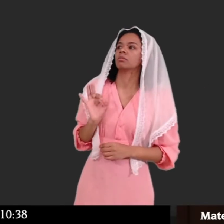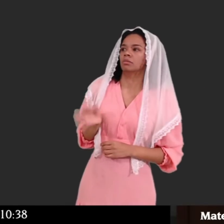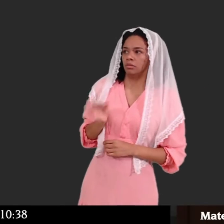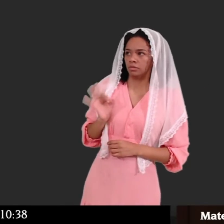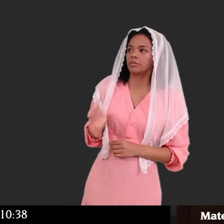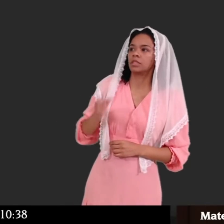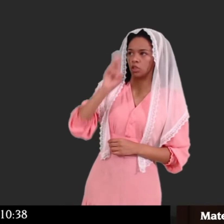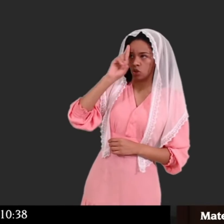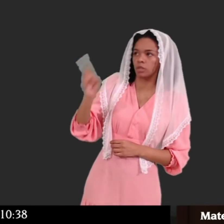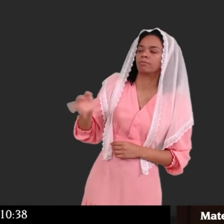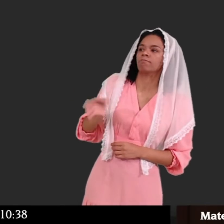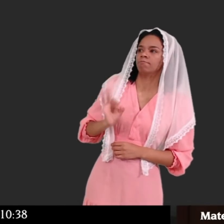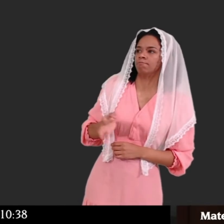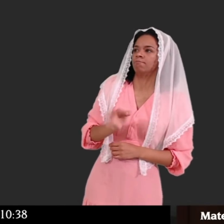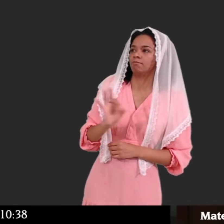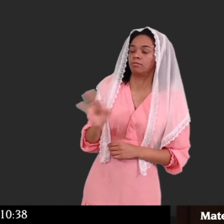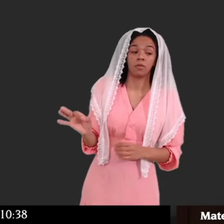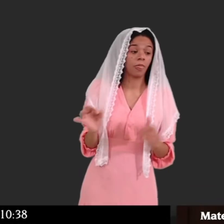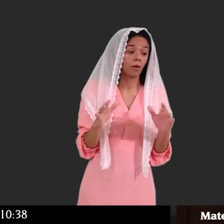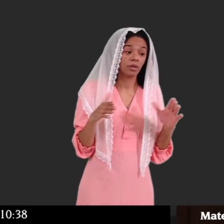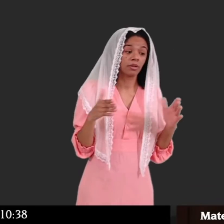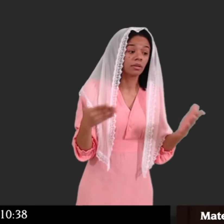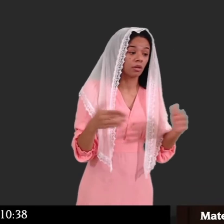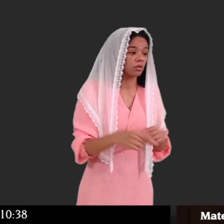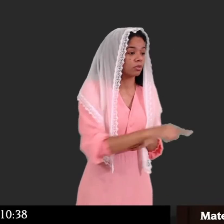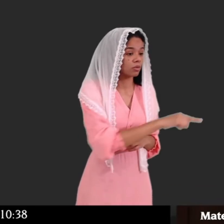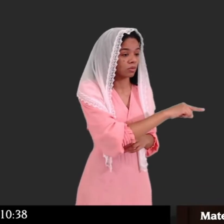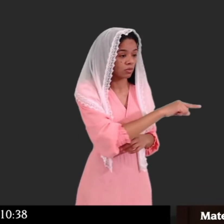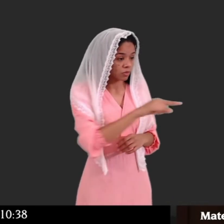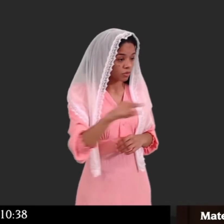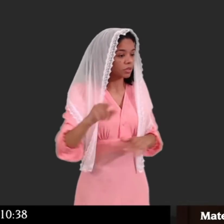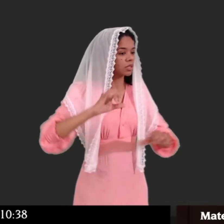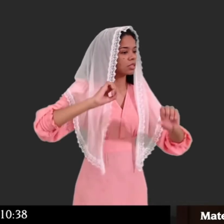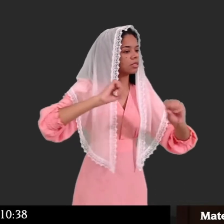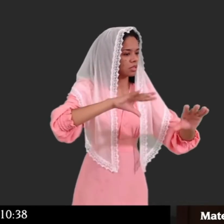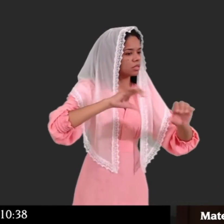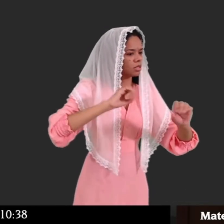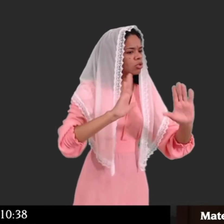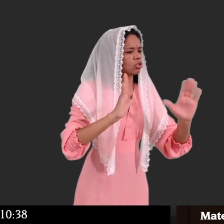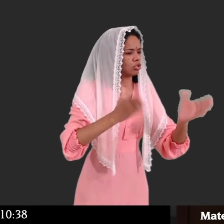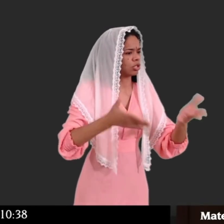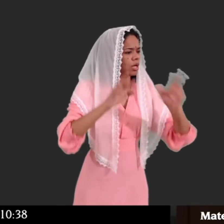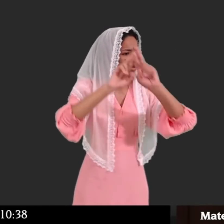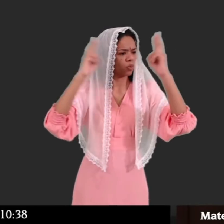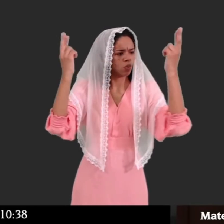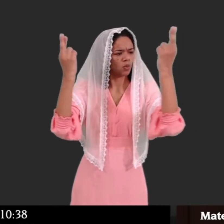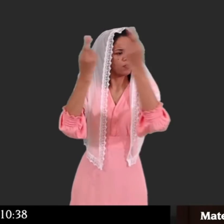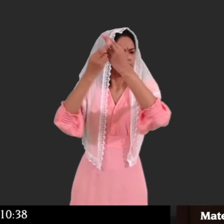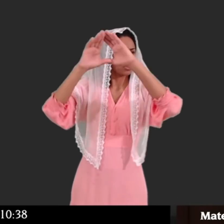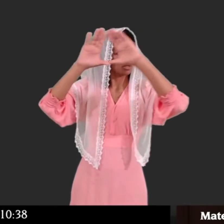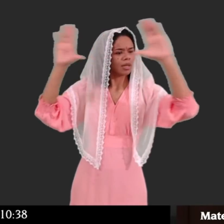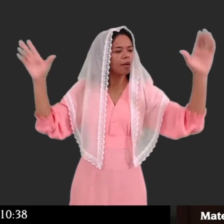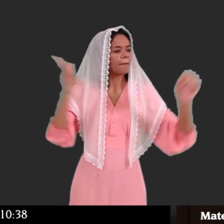Senhor. E ele disse-lhes: por isso, todo escriba instruído acerca do reino dos céus é semelhante a um pai de